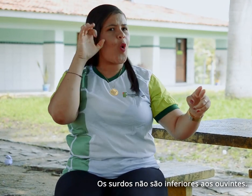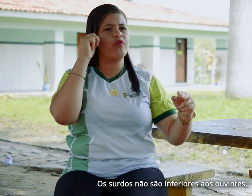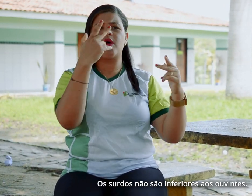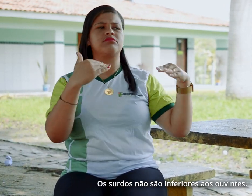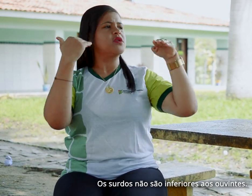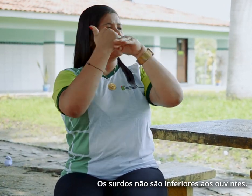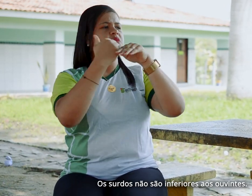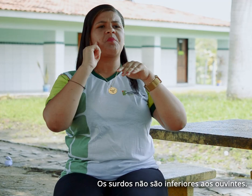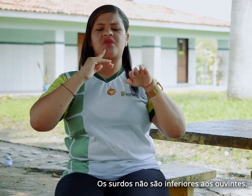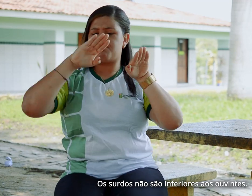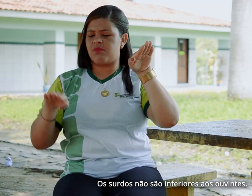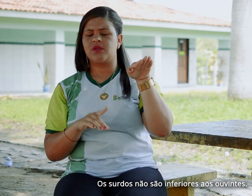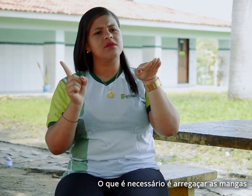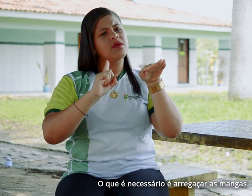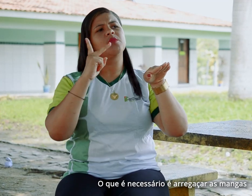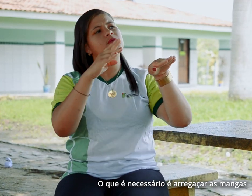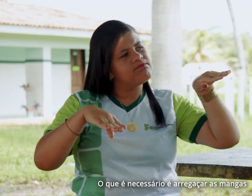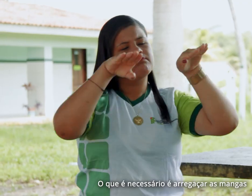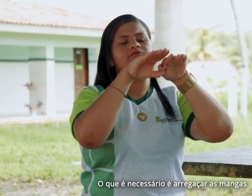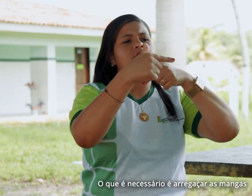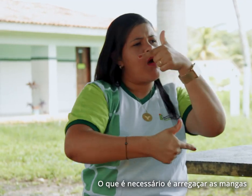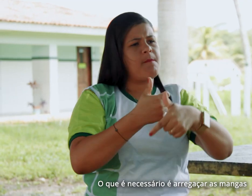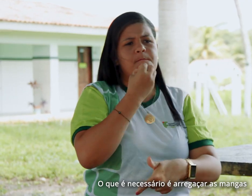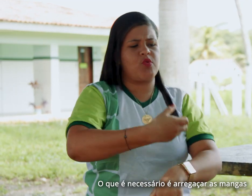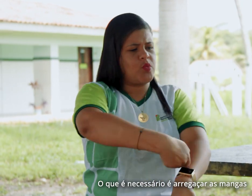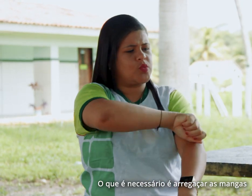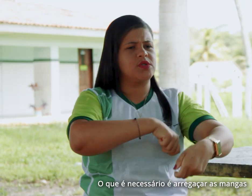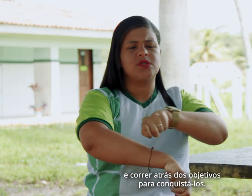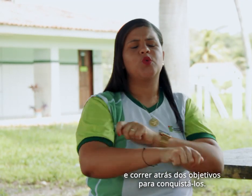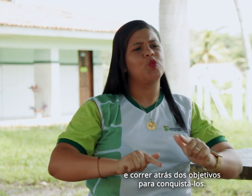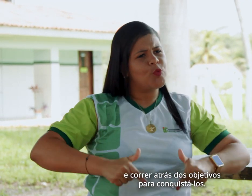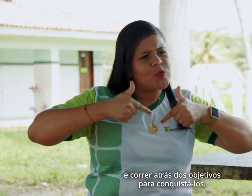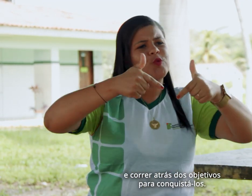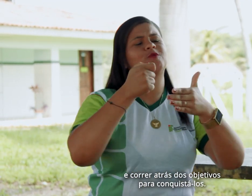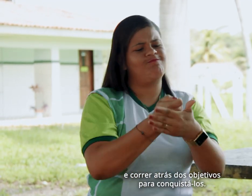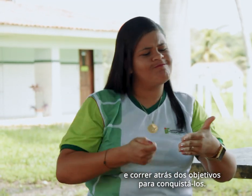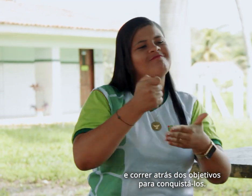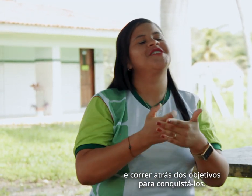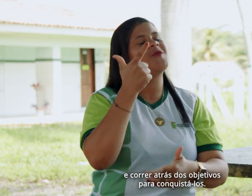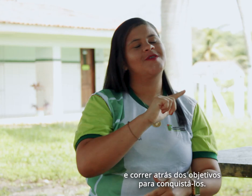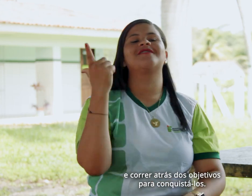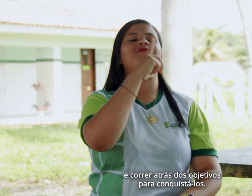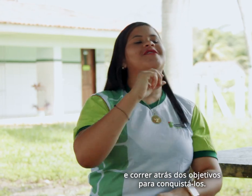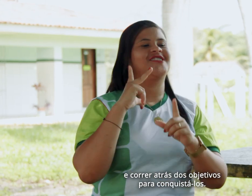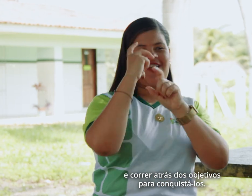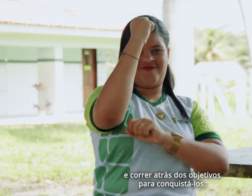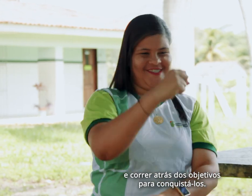não são inferiores aos ouvintes. O que é necessário é arregaçar as mangas e correr atrás dos objetivos para conquistá-los.